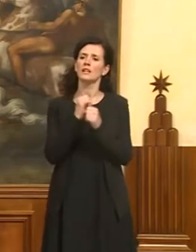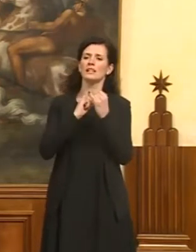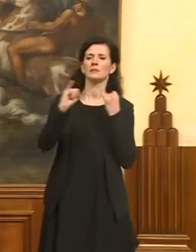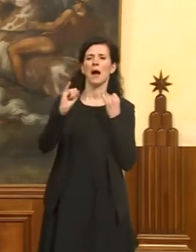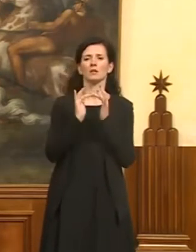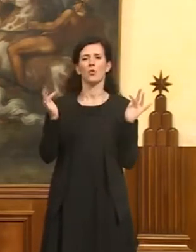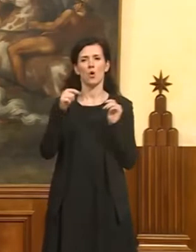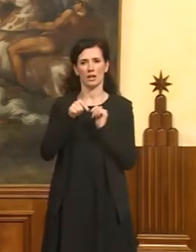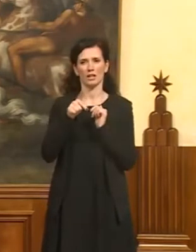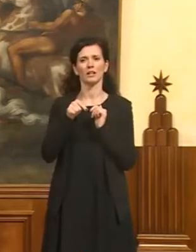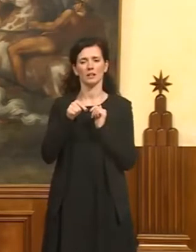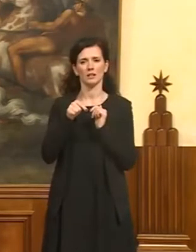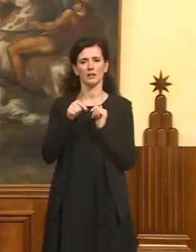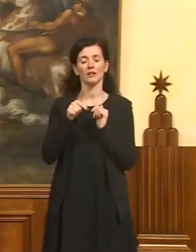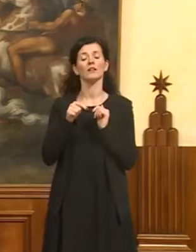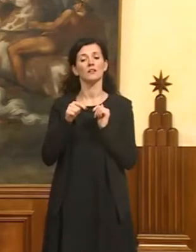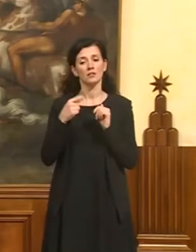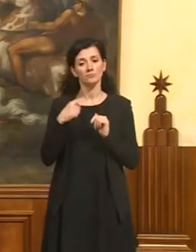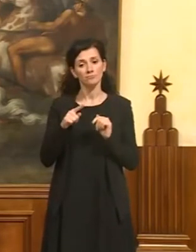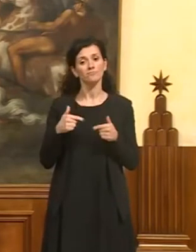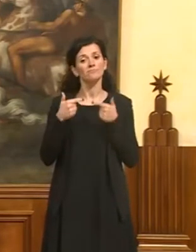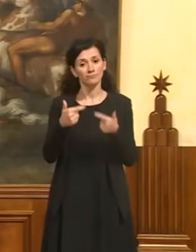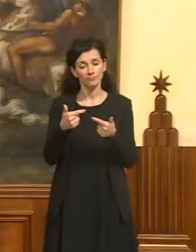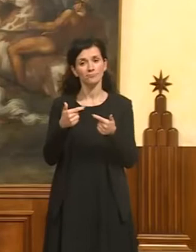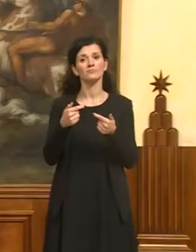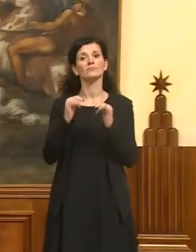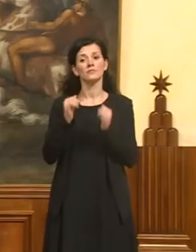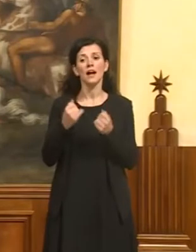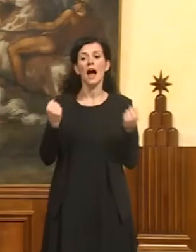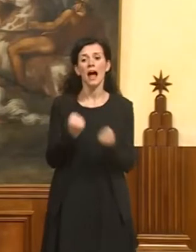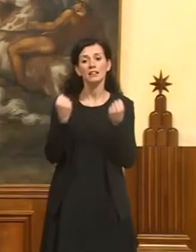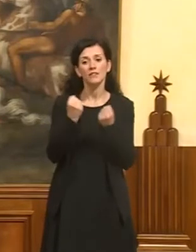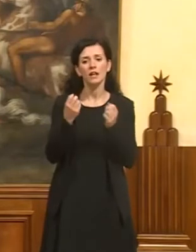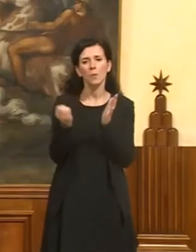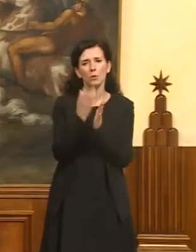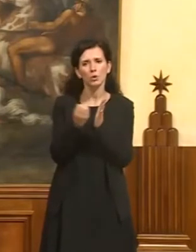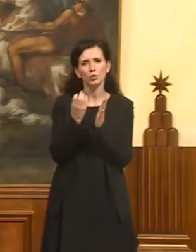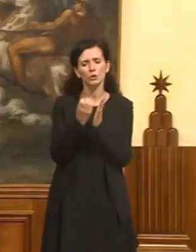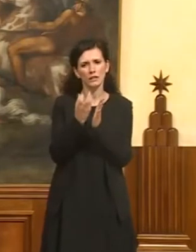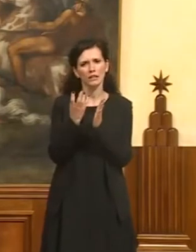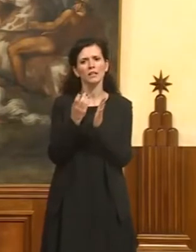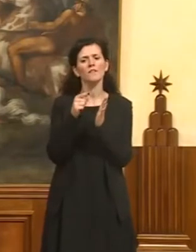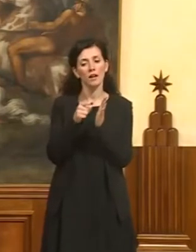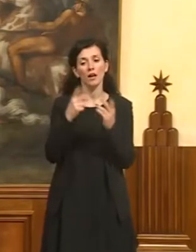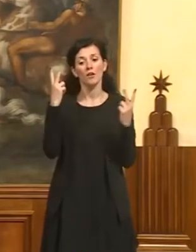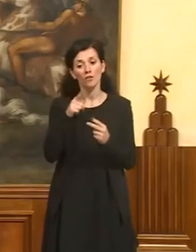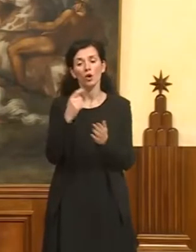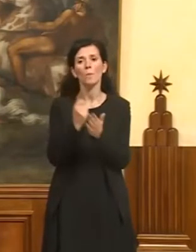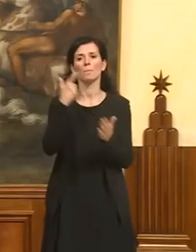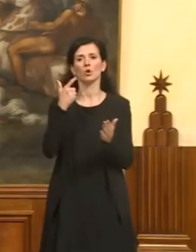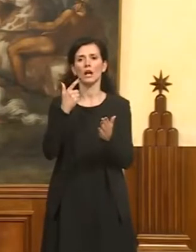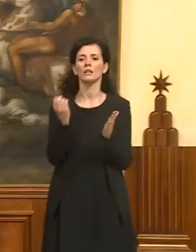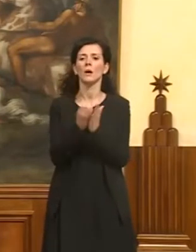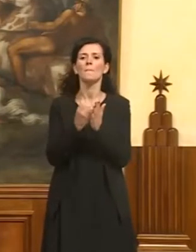working e consentiremo solo le attività produttive ritenute comunque rilevanti per la